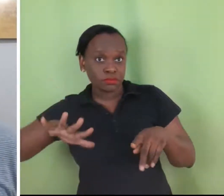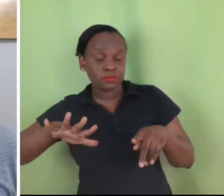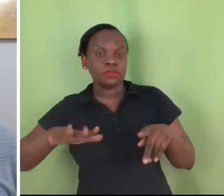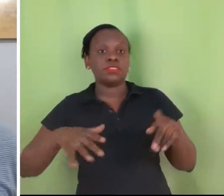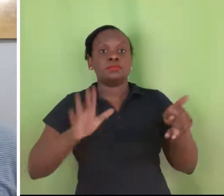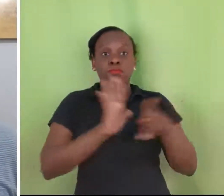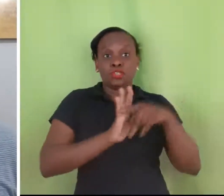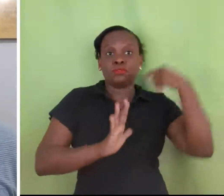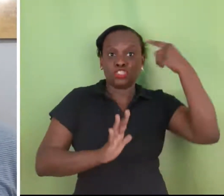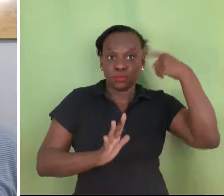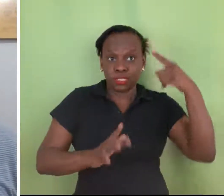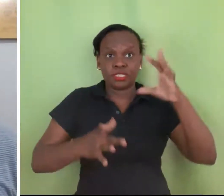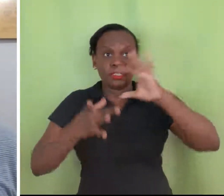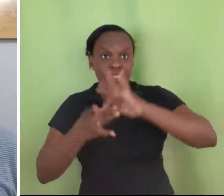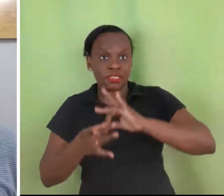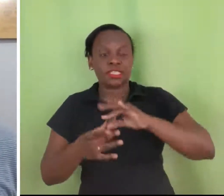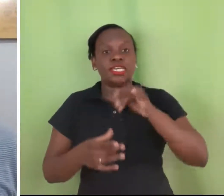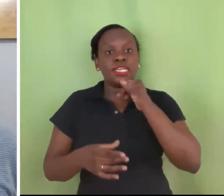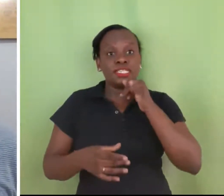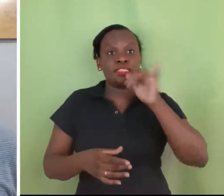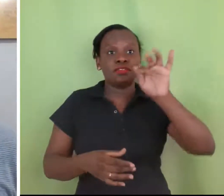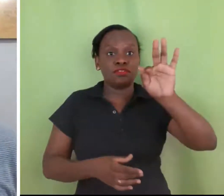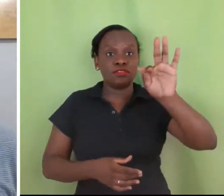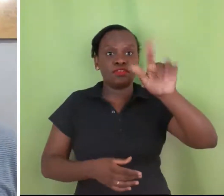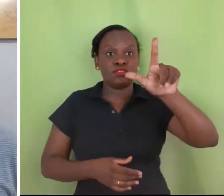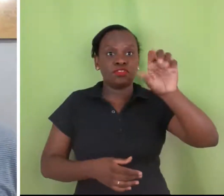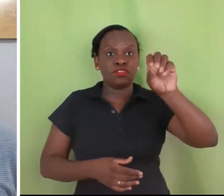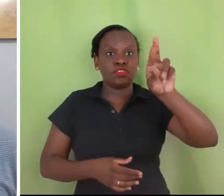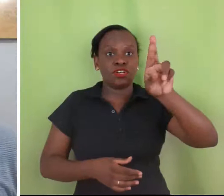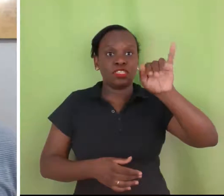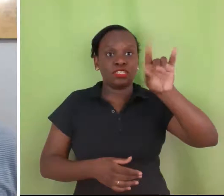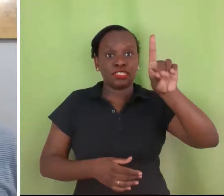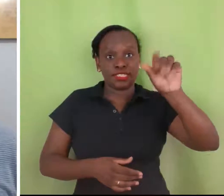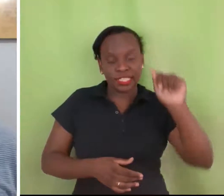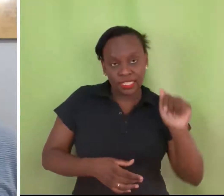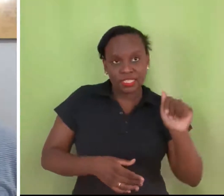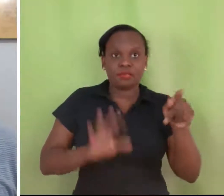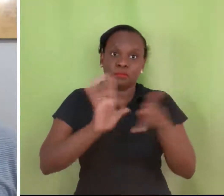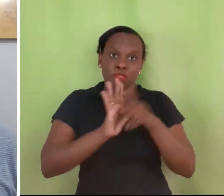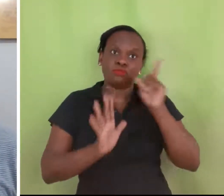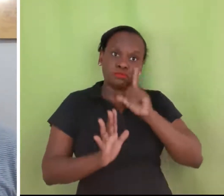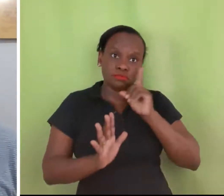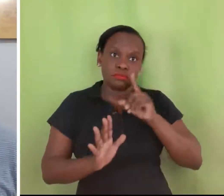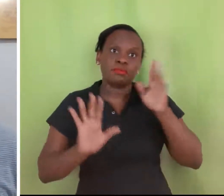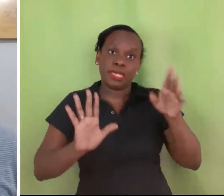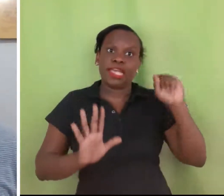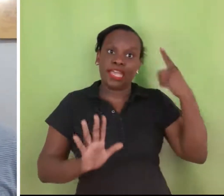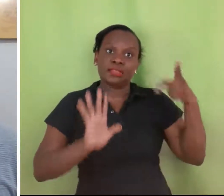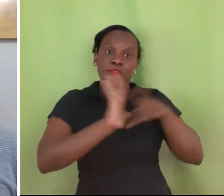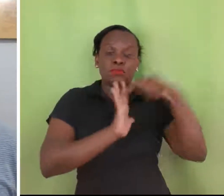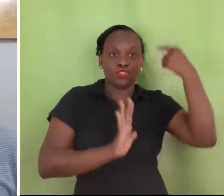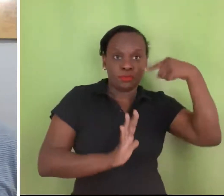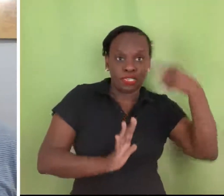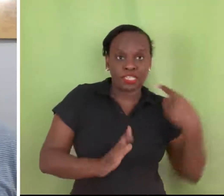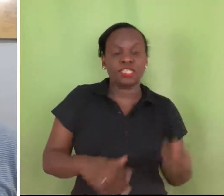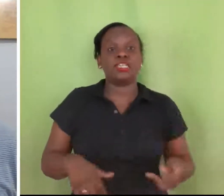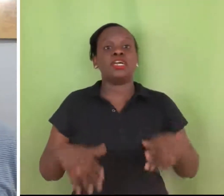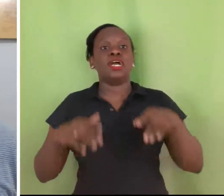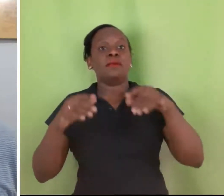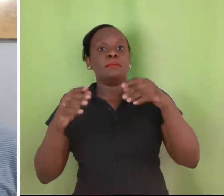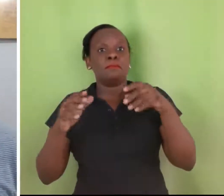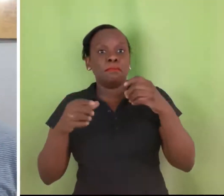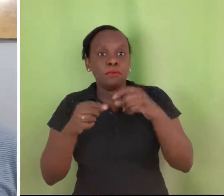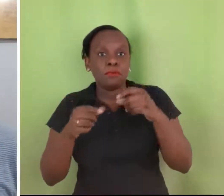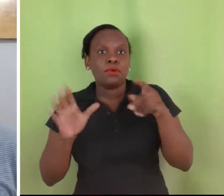dos espanhóis, como por exemplo a Flórida, né? O estado dos Estados Unidos. Então, parte dos Estados Unidos foi colônia de espanhóis, parte foi colônia